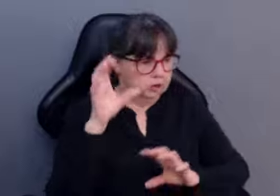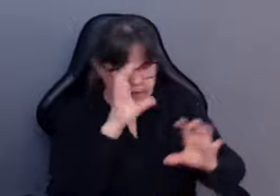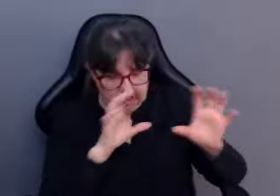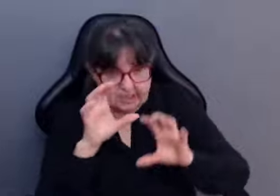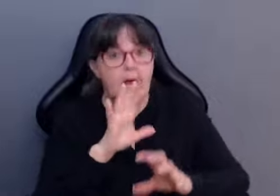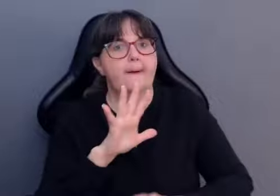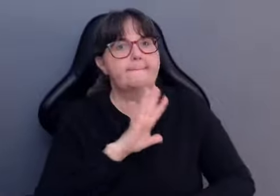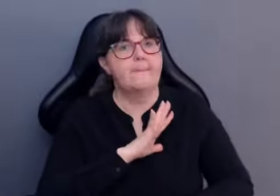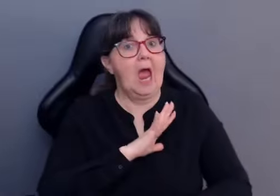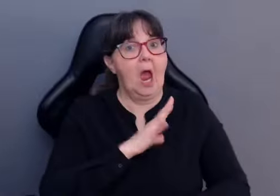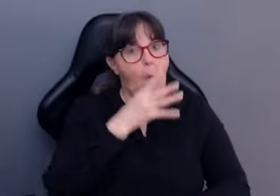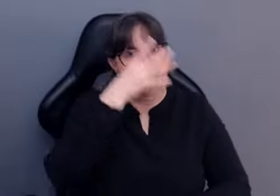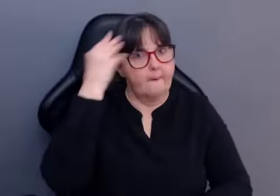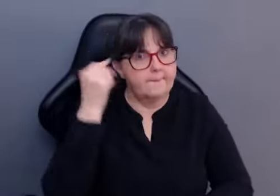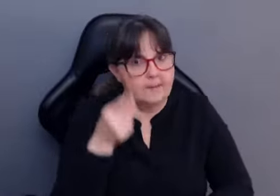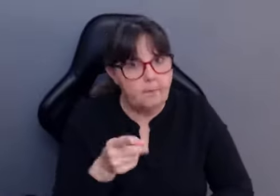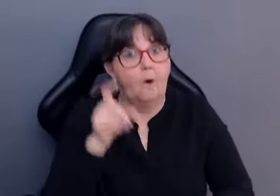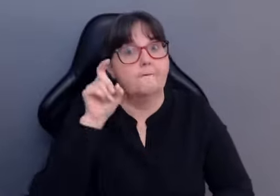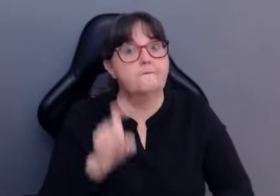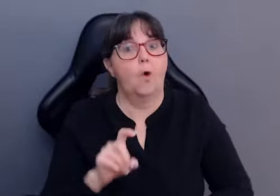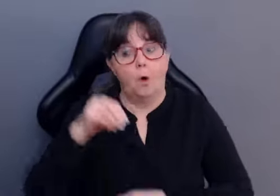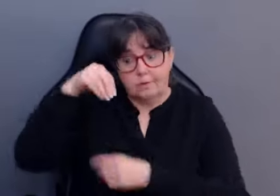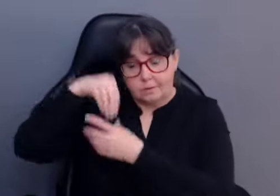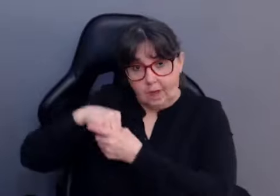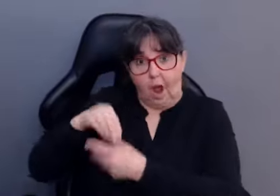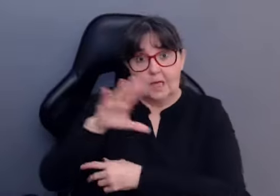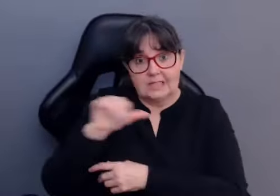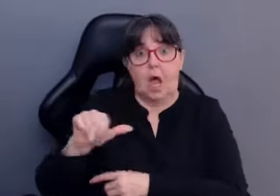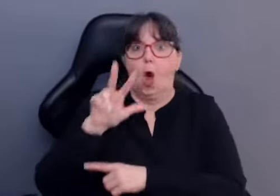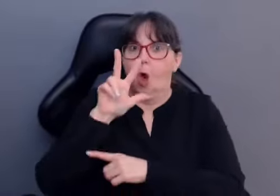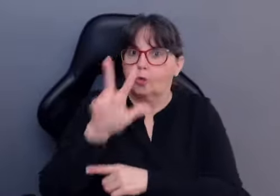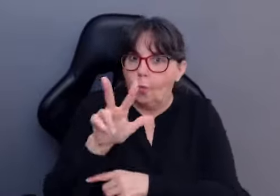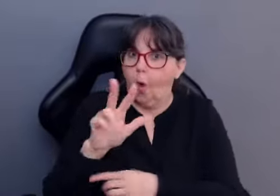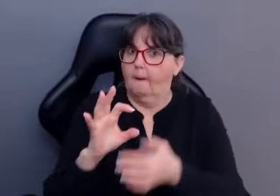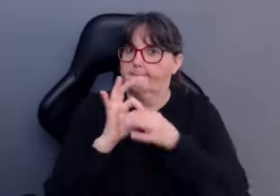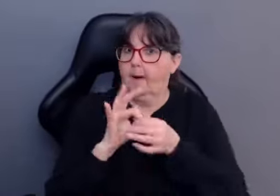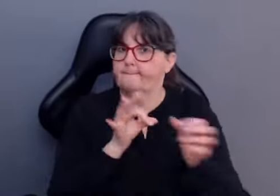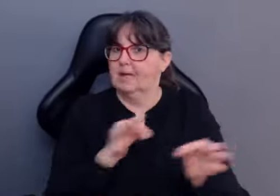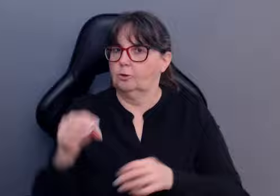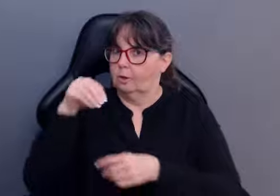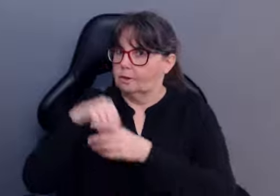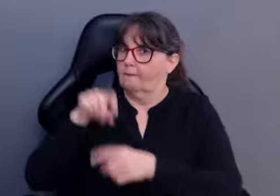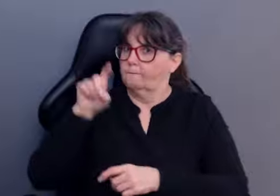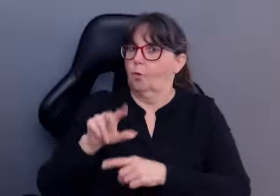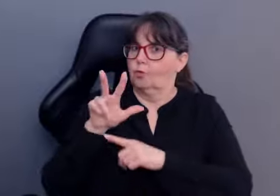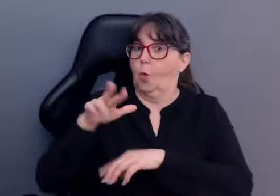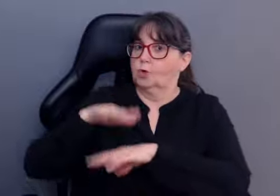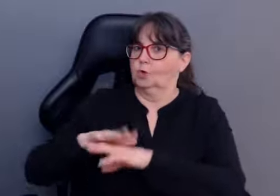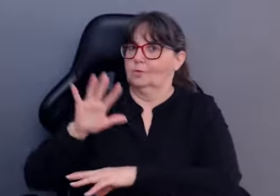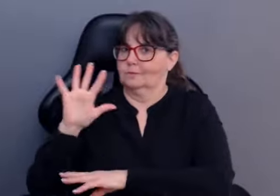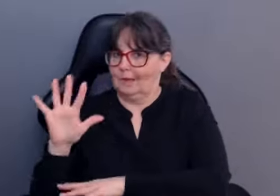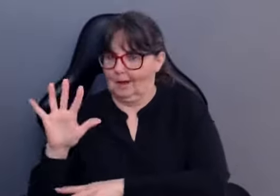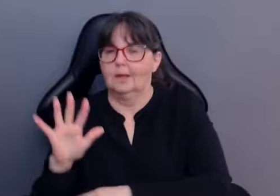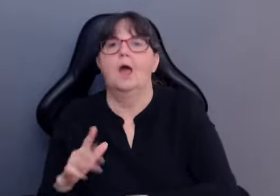qu'il doit y avoir au moins 3 membres réguliers. Le remplaçant ne demeure